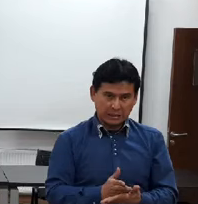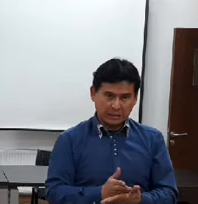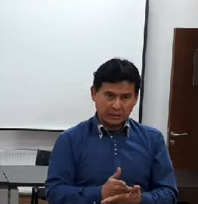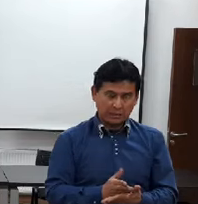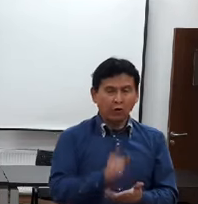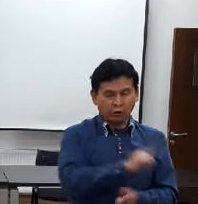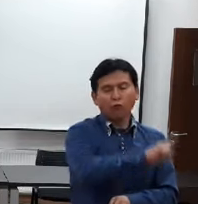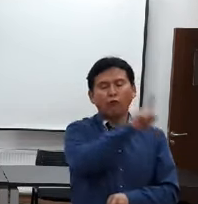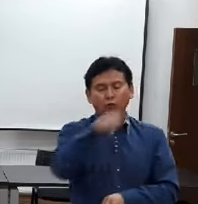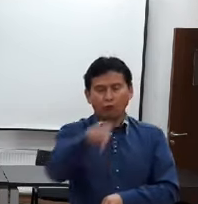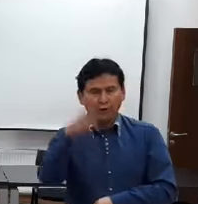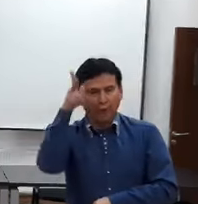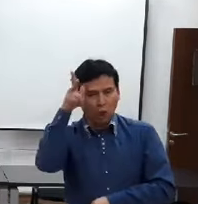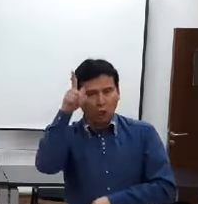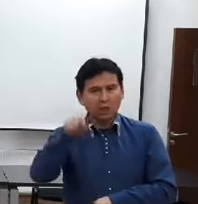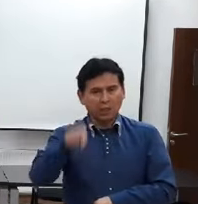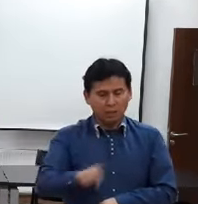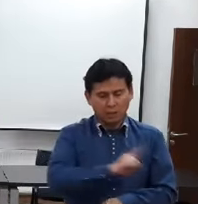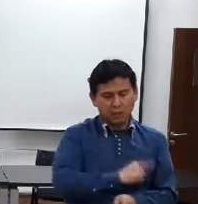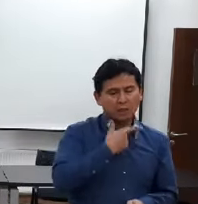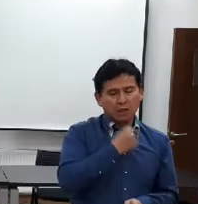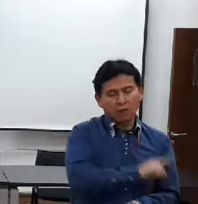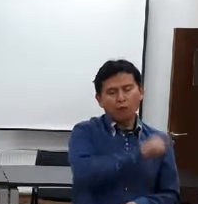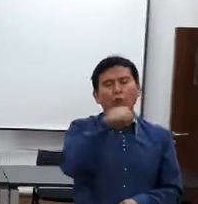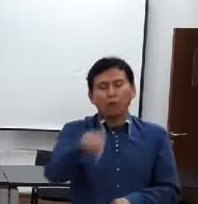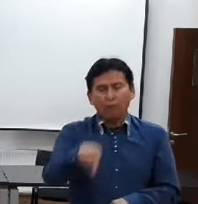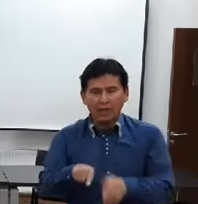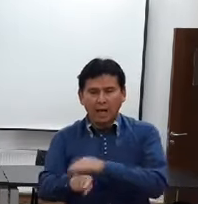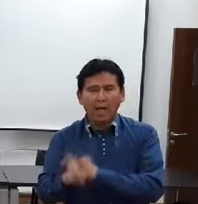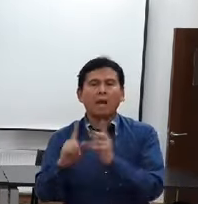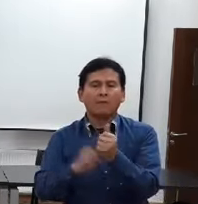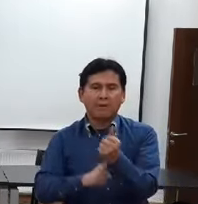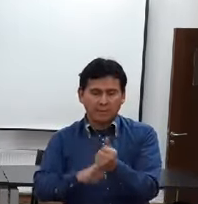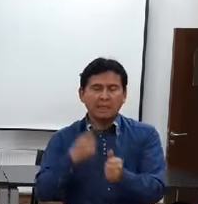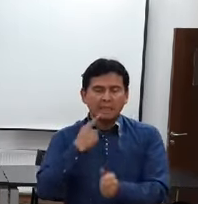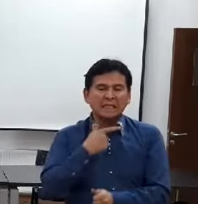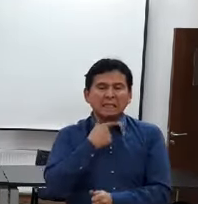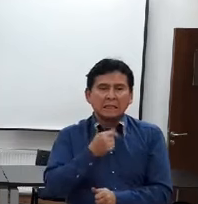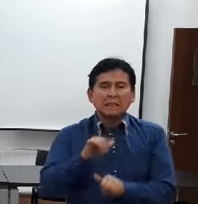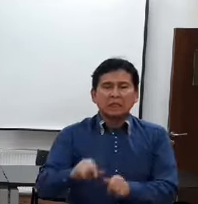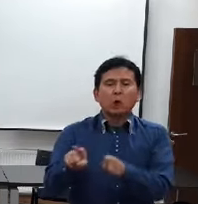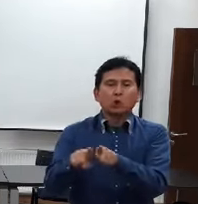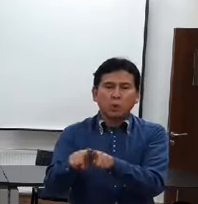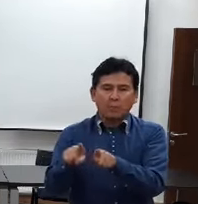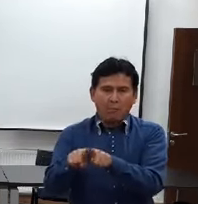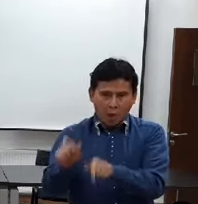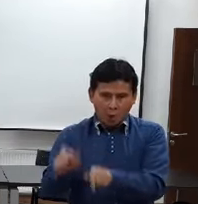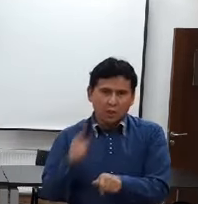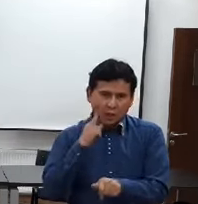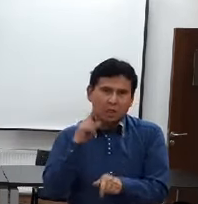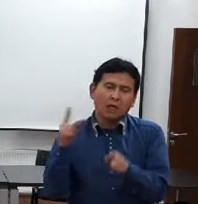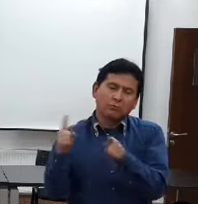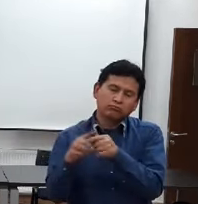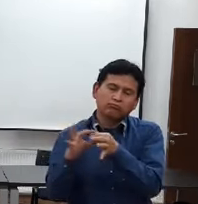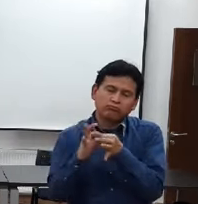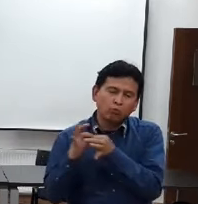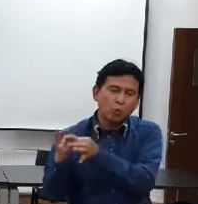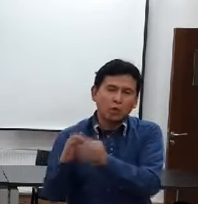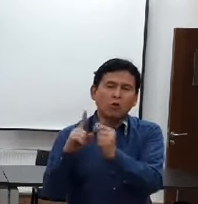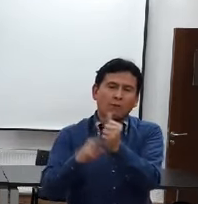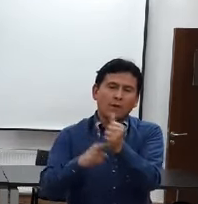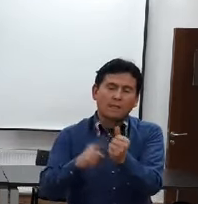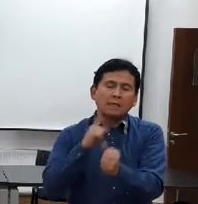quiere volver a su región, quiere estar con su familia, quiere estar con su hermano, quiere estar seguramente con sus primos,